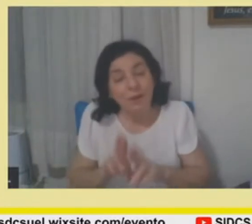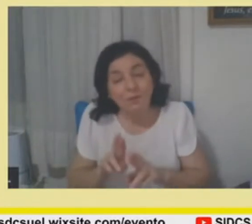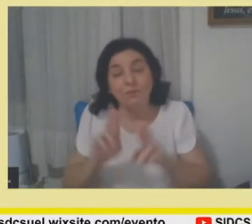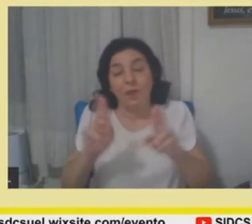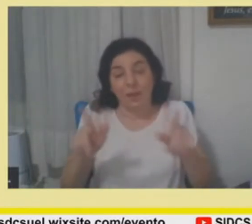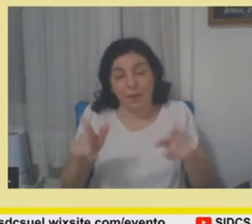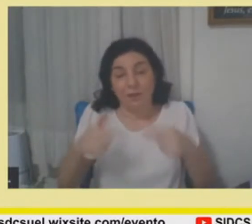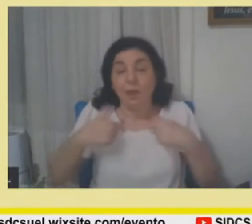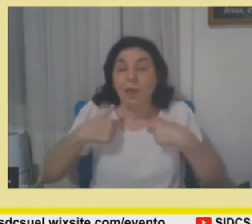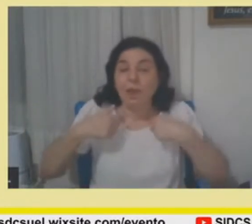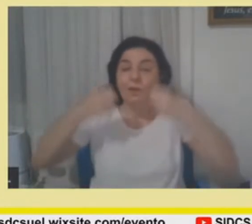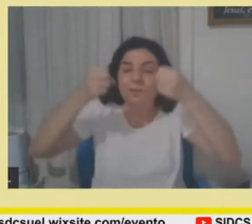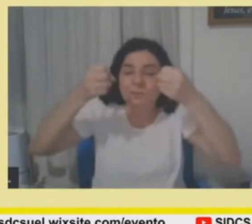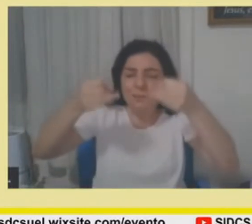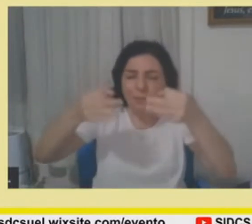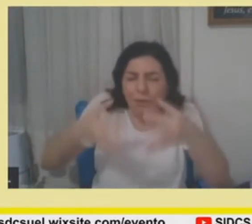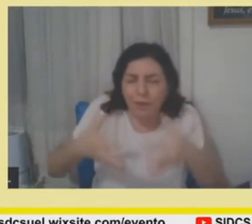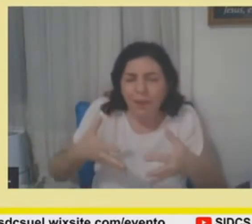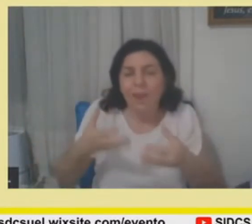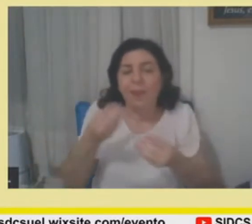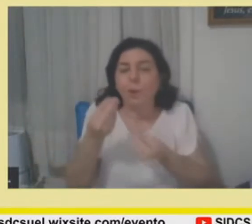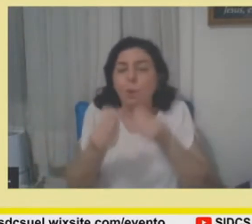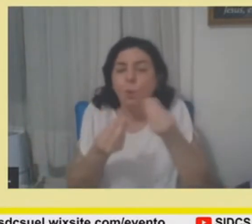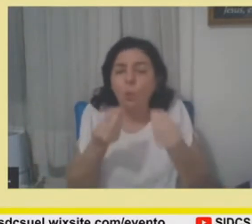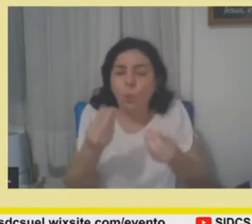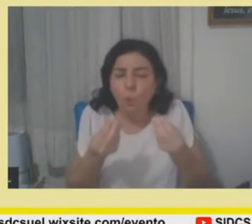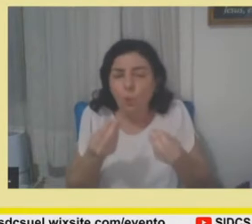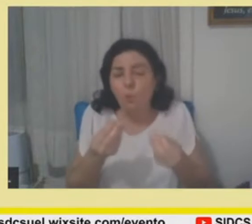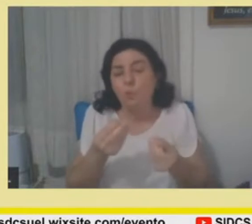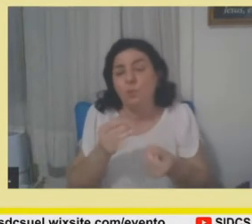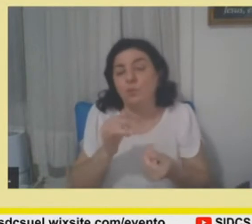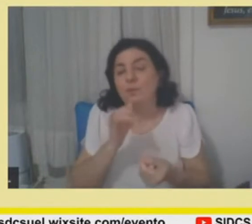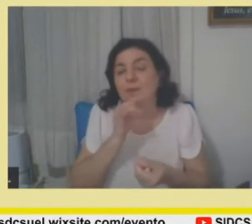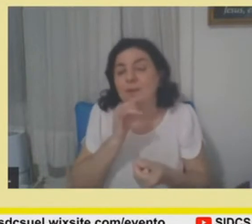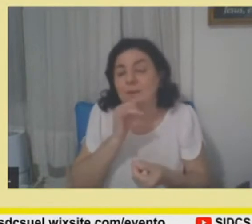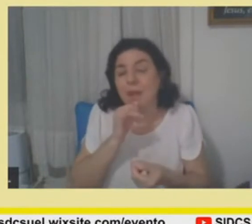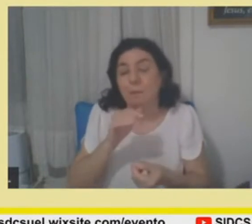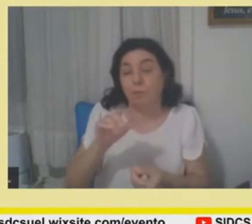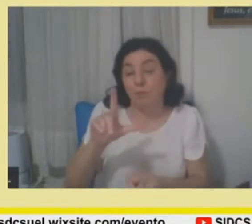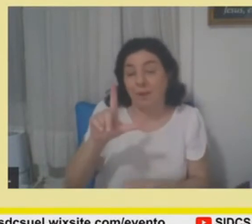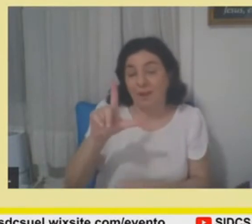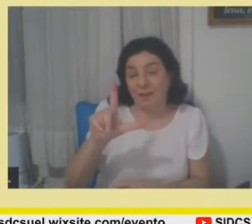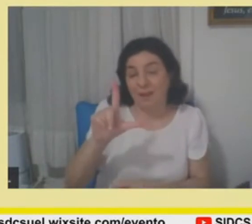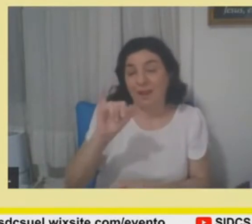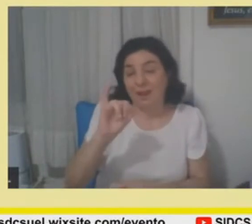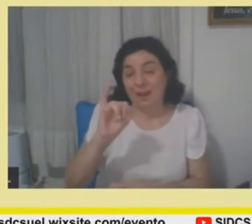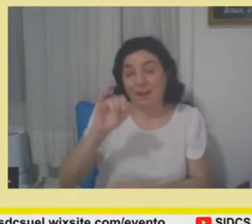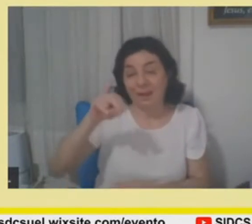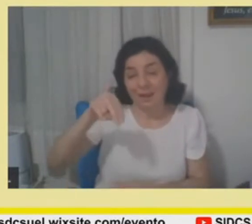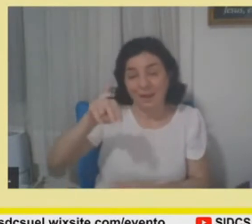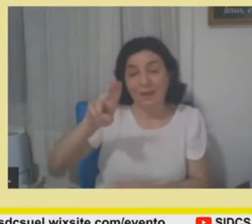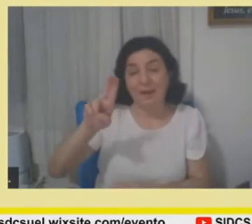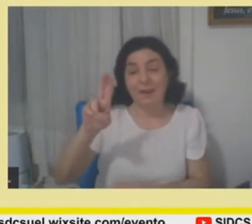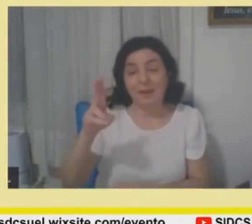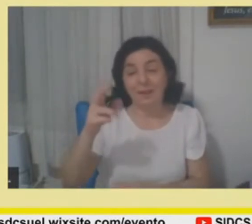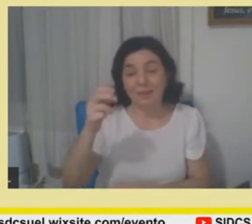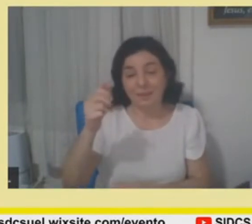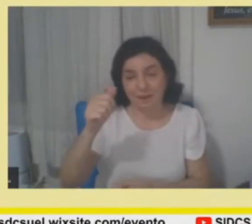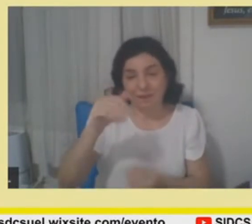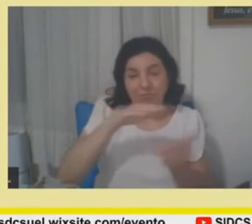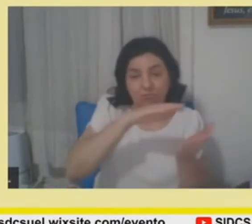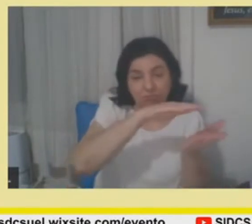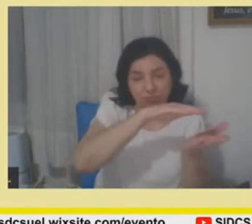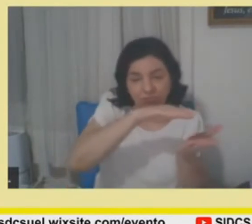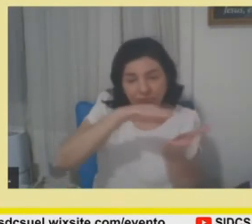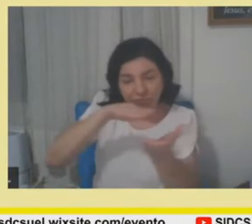Ele falou que seria a coluna do corpo humano, mas não é essa, é diferente. Então eu expliquei para ele como que era, dei